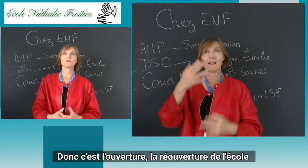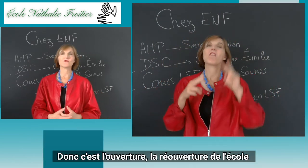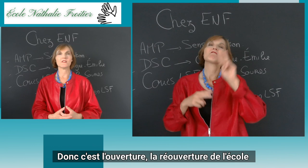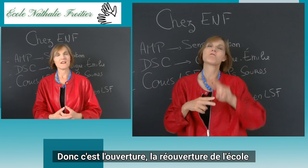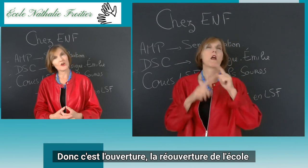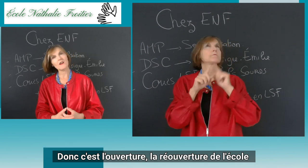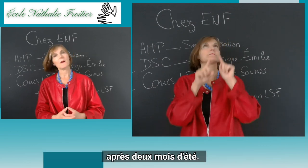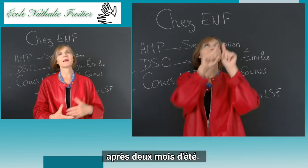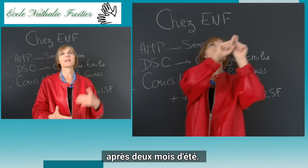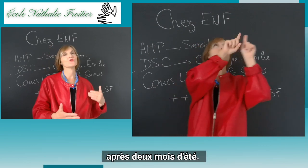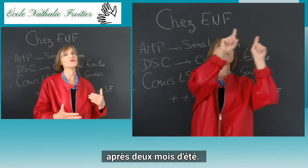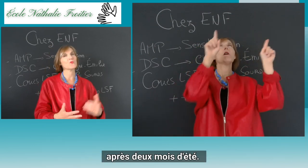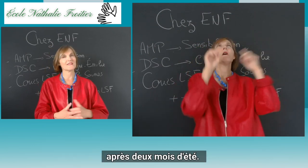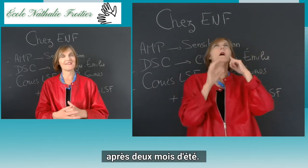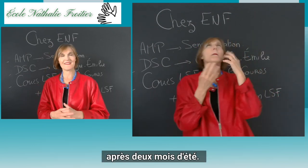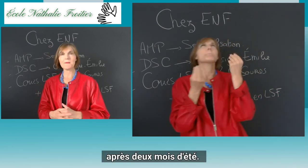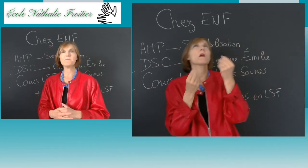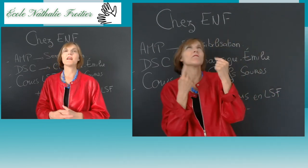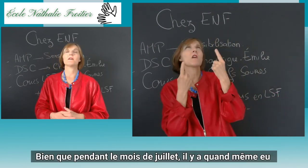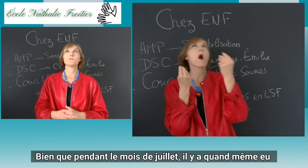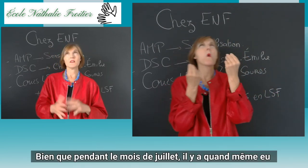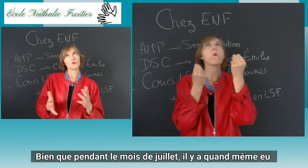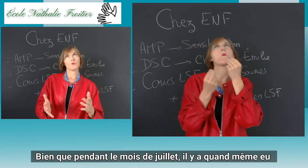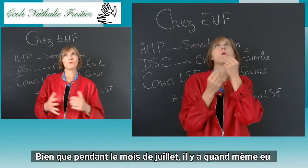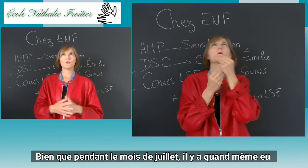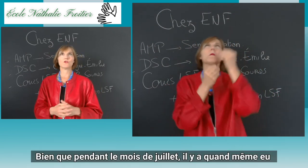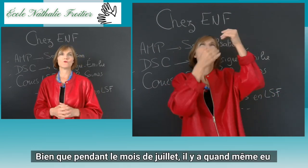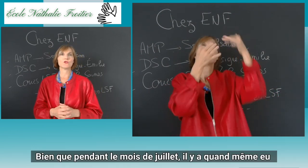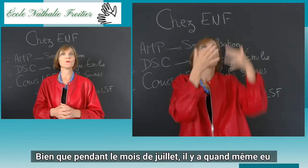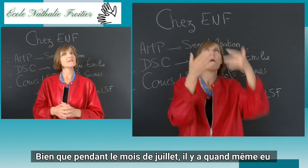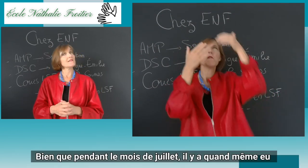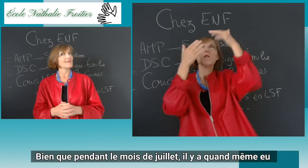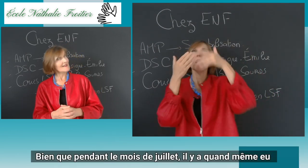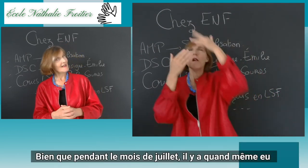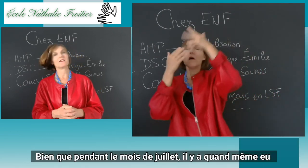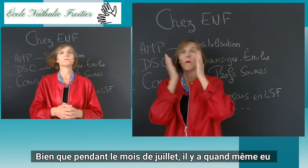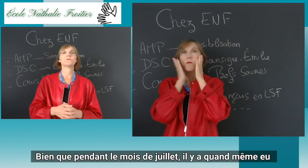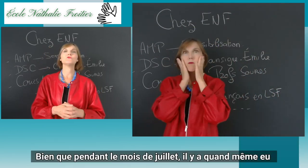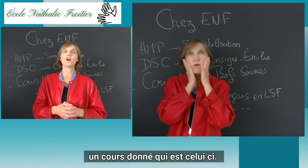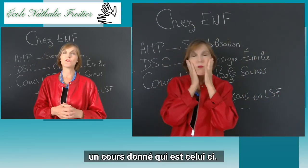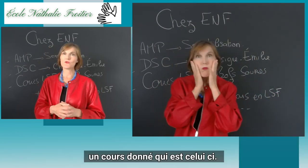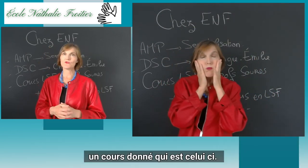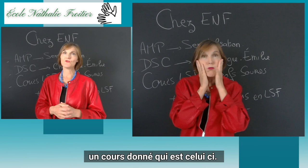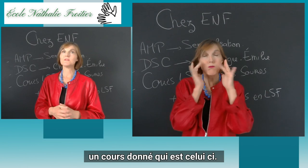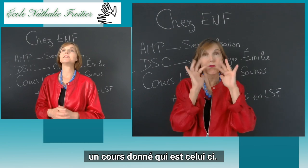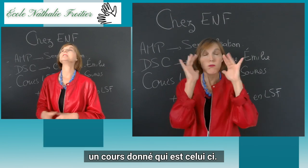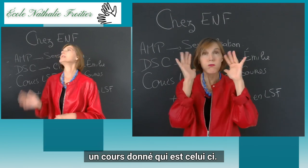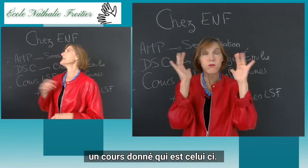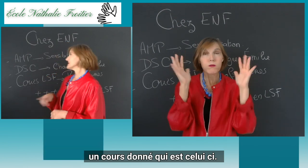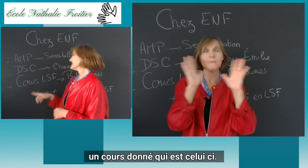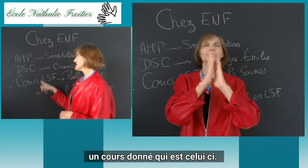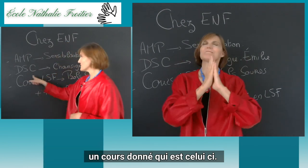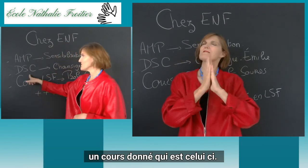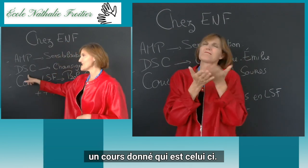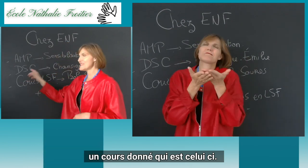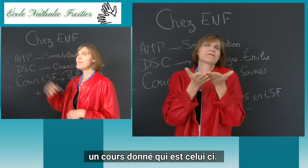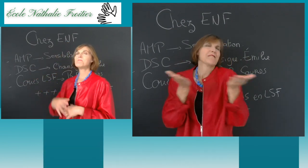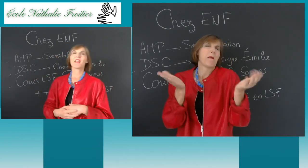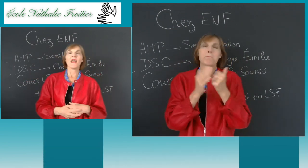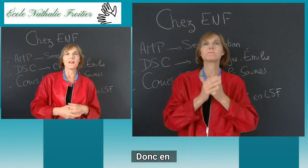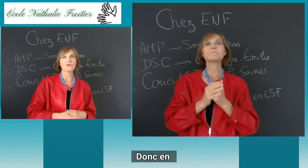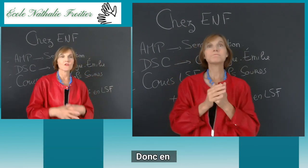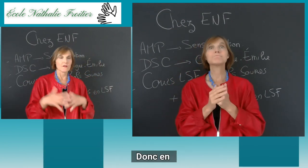la réouverture de l'école après deux mois d'été bien que pendant le mois de juillet il y a quand même eu un cours de données qui se